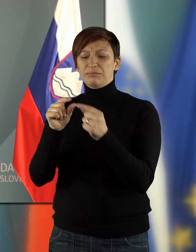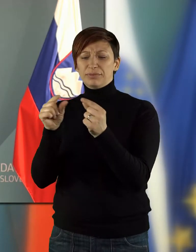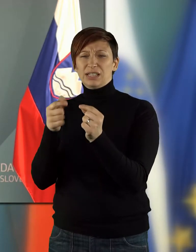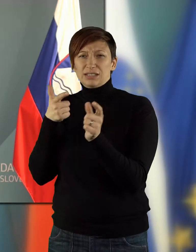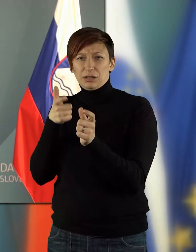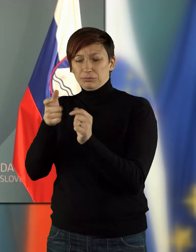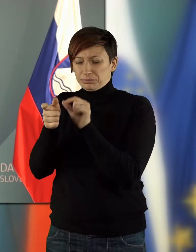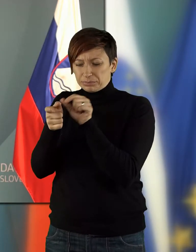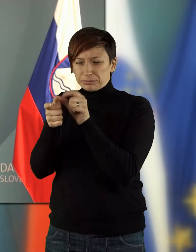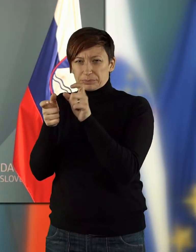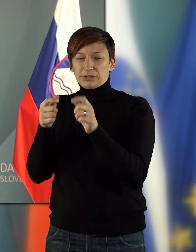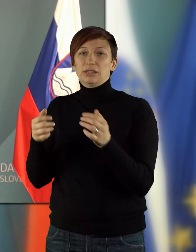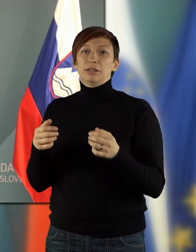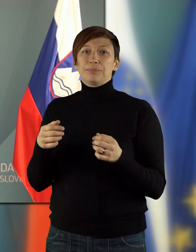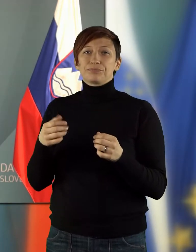Za strelivo